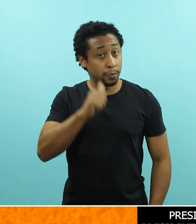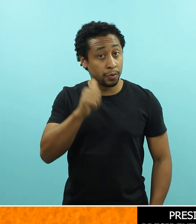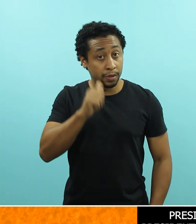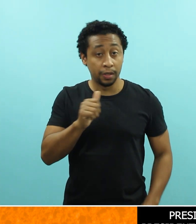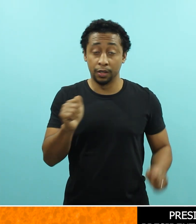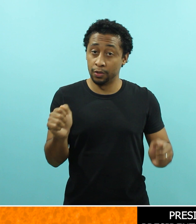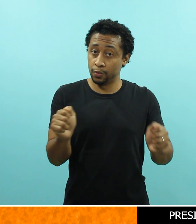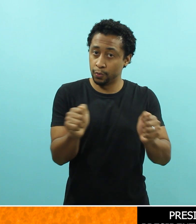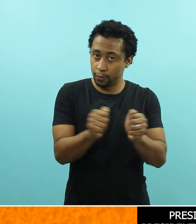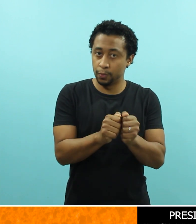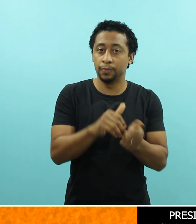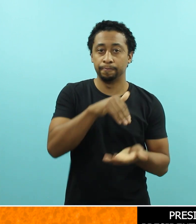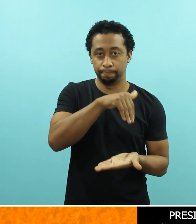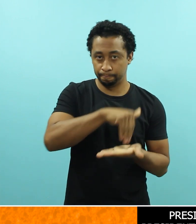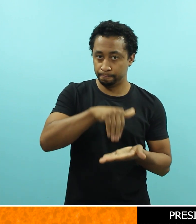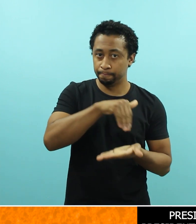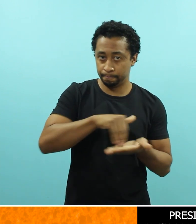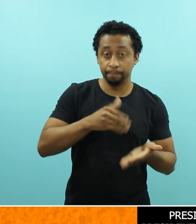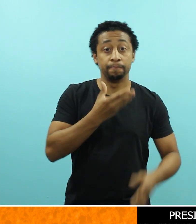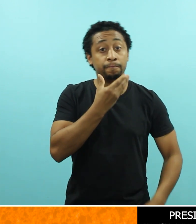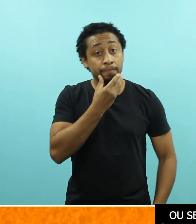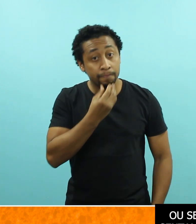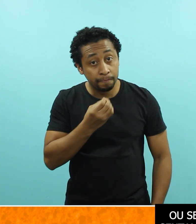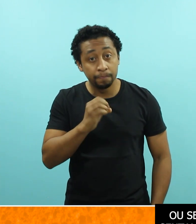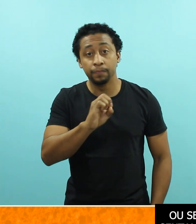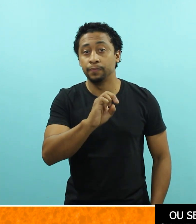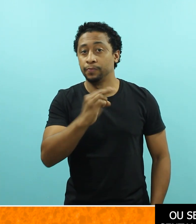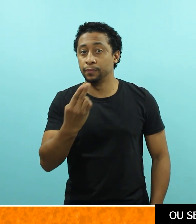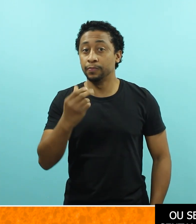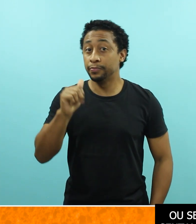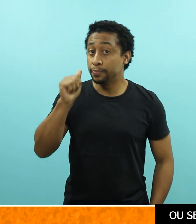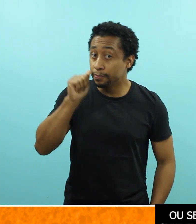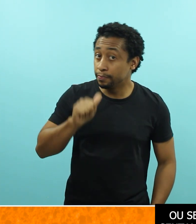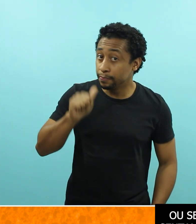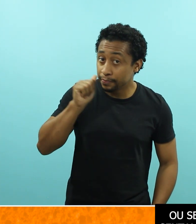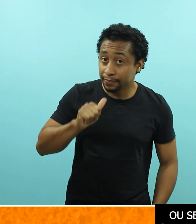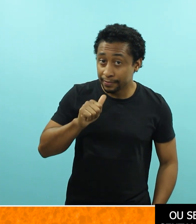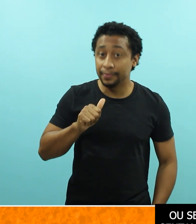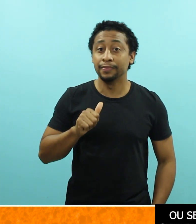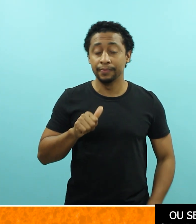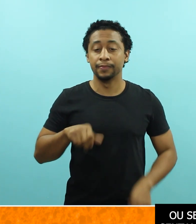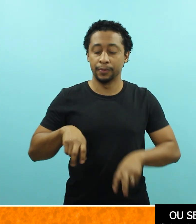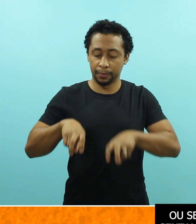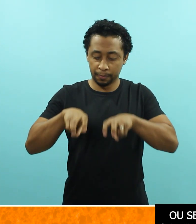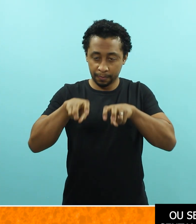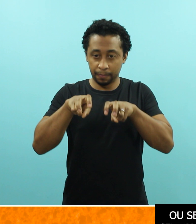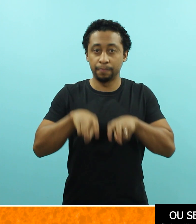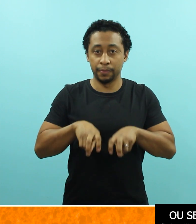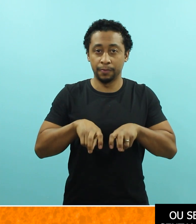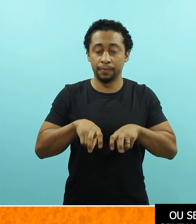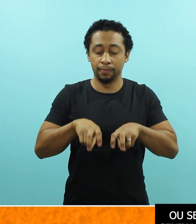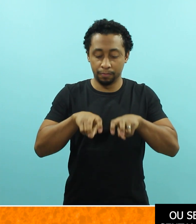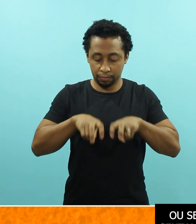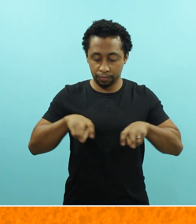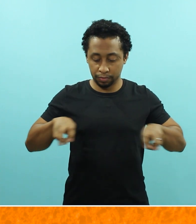Presidente ou presidenta e secretário ou secretária sentam-se à mesa.